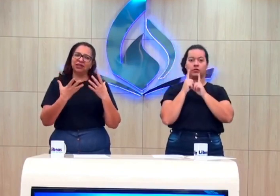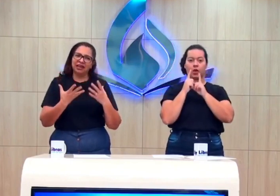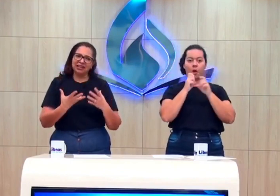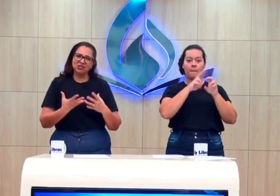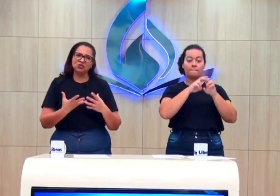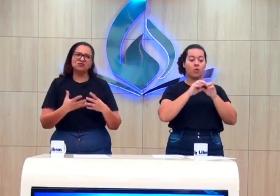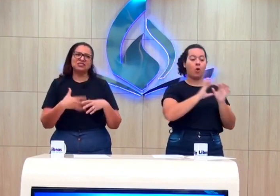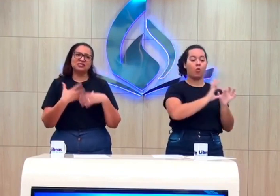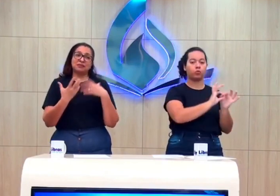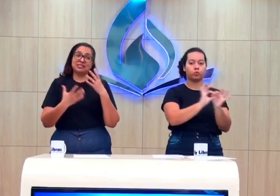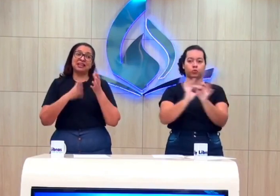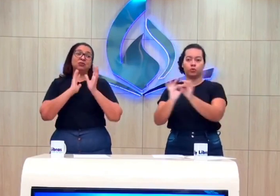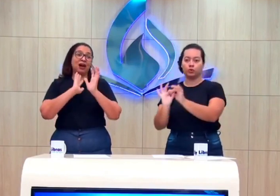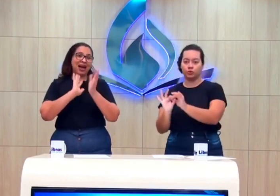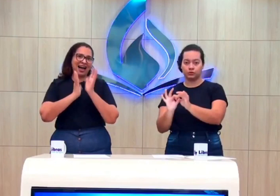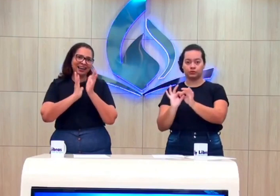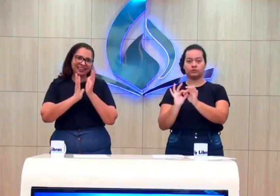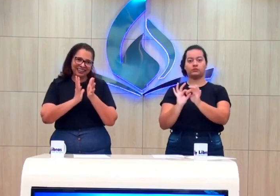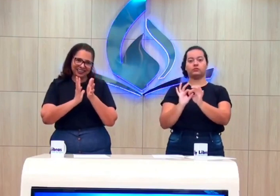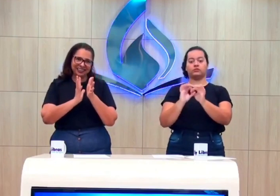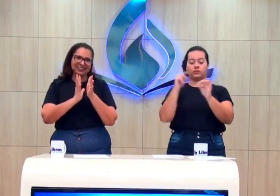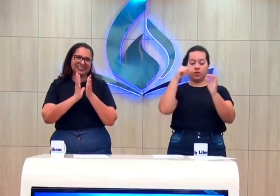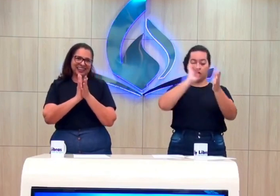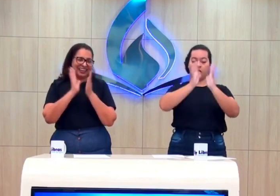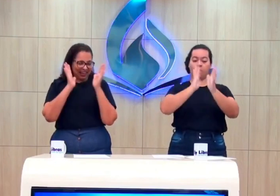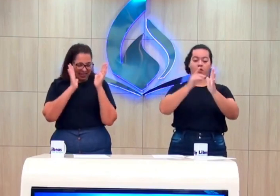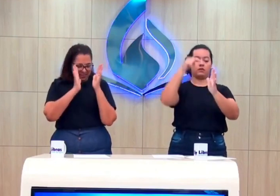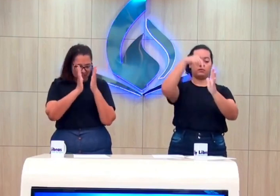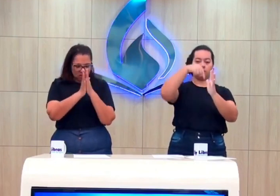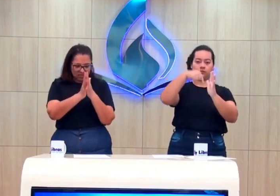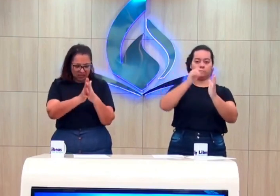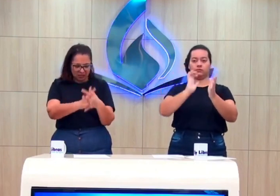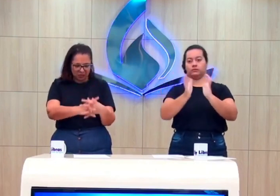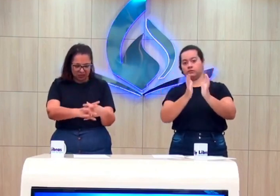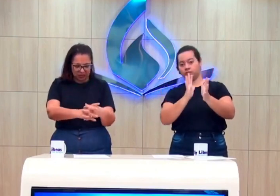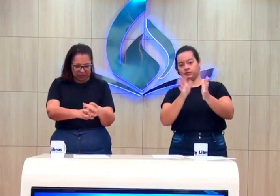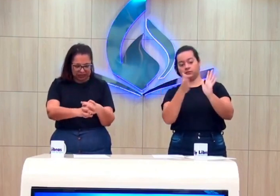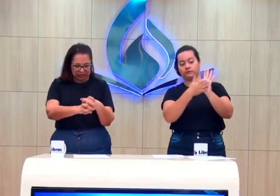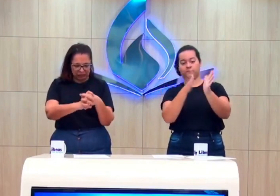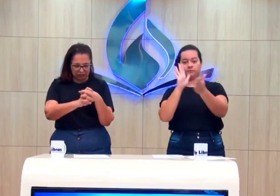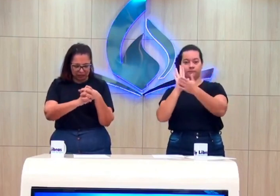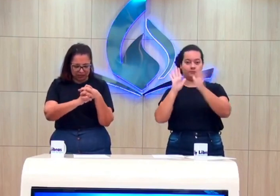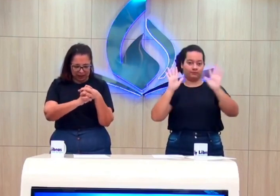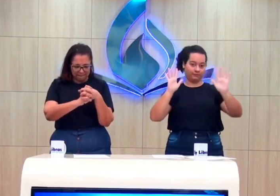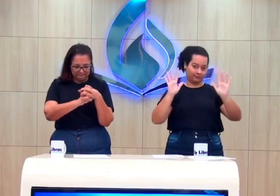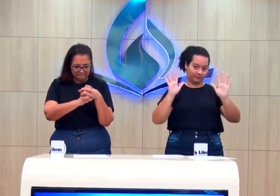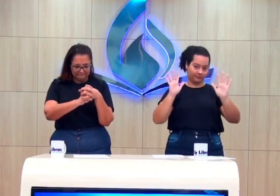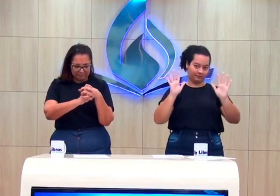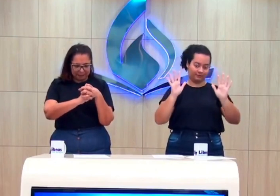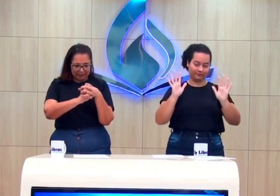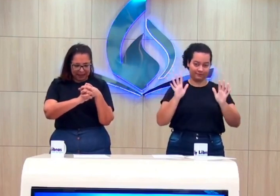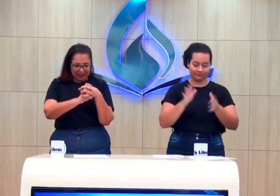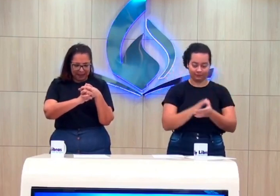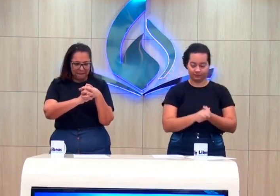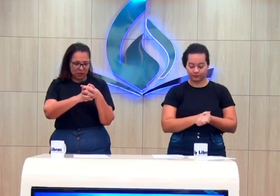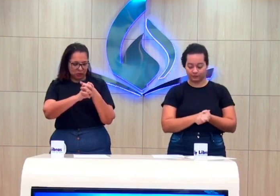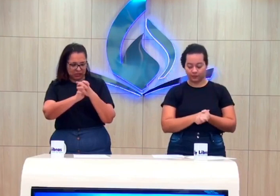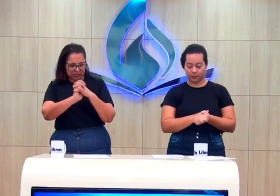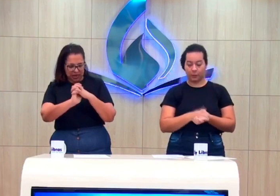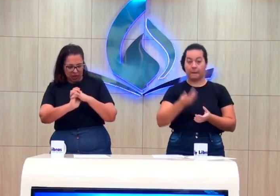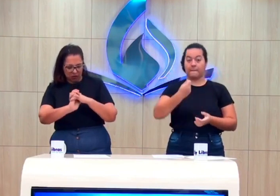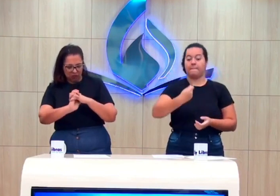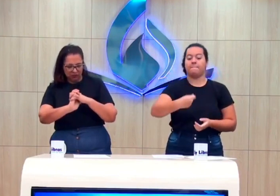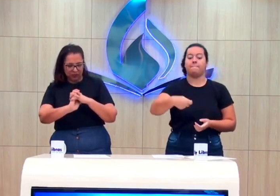o contexto vai ser passado aqui, né? Nas nossas mãos. Então, vamos lá.